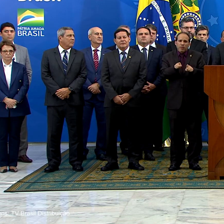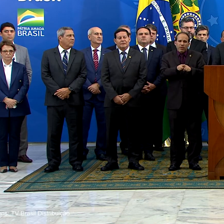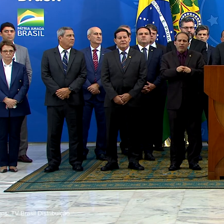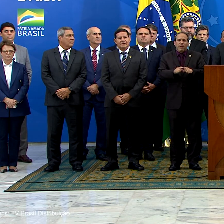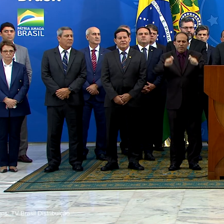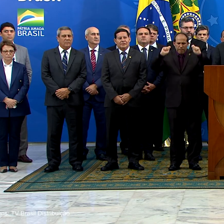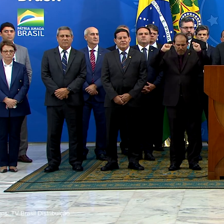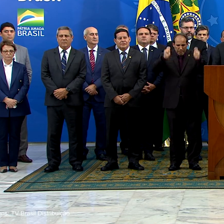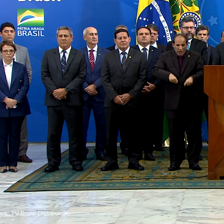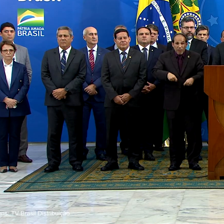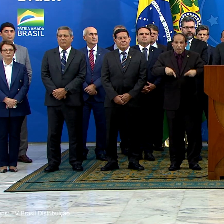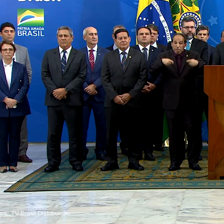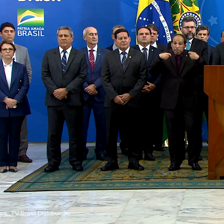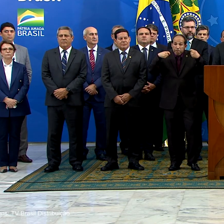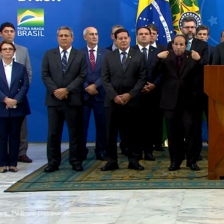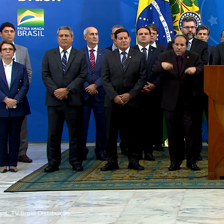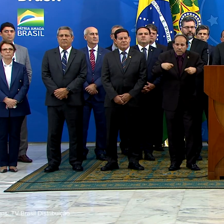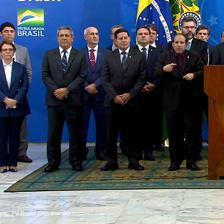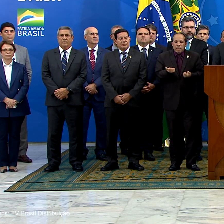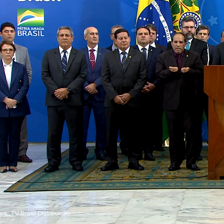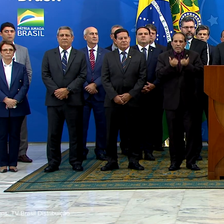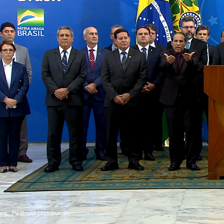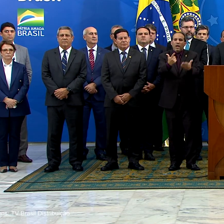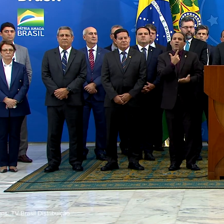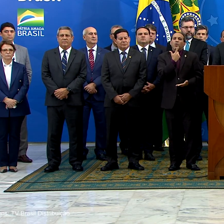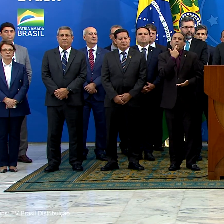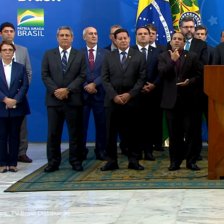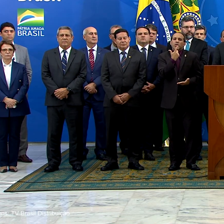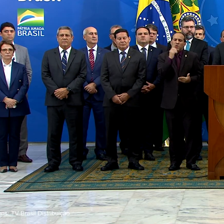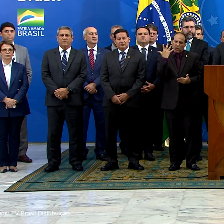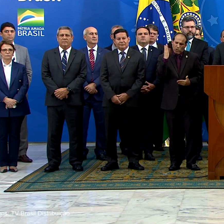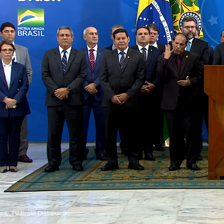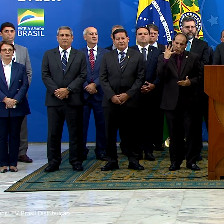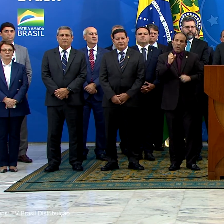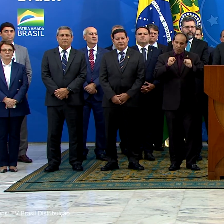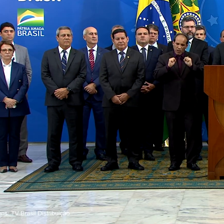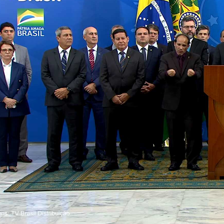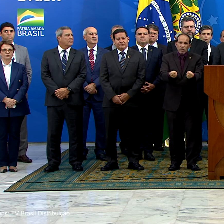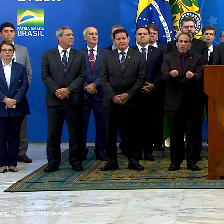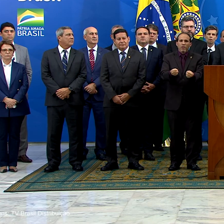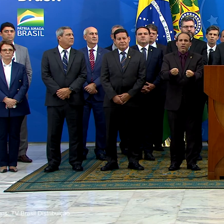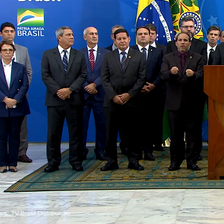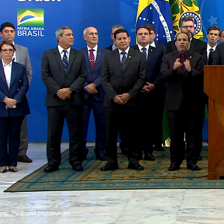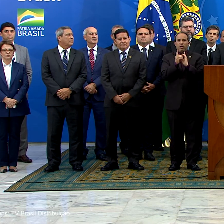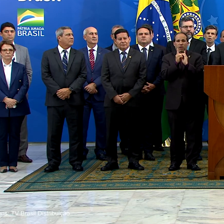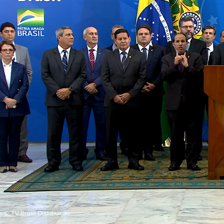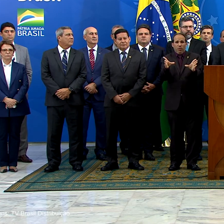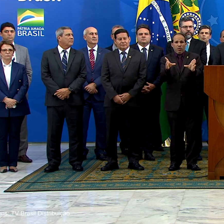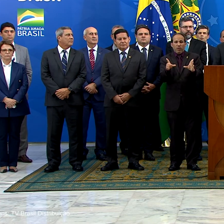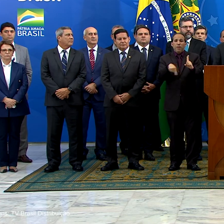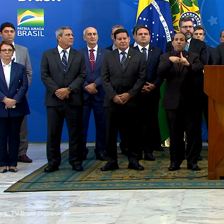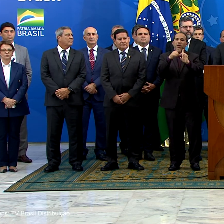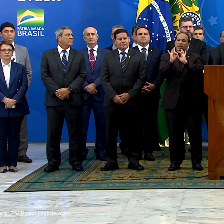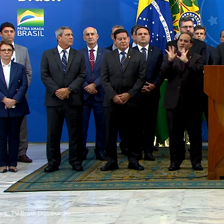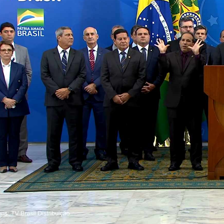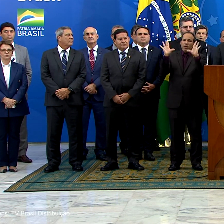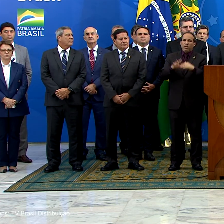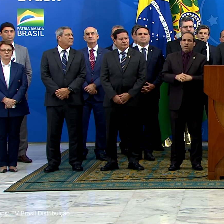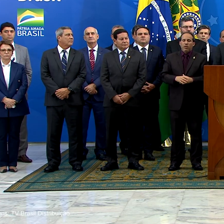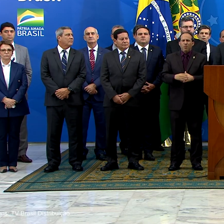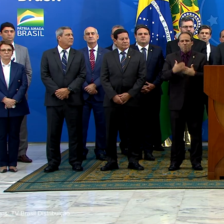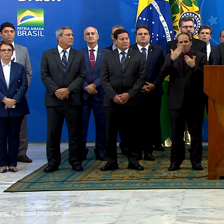se for necessário o teu sangue para defender a democracia ea liberdade